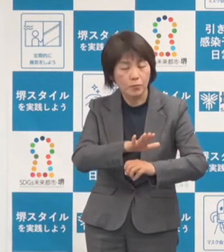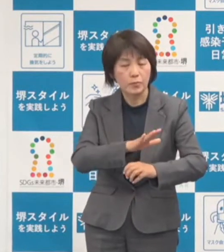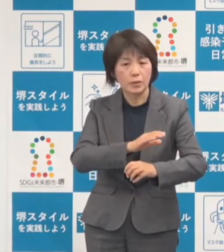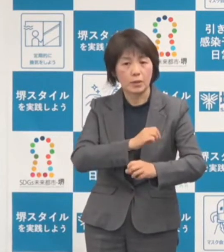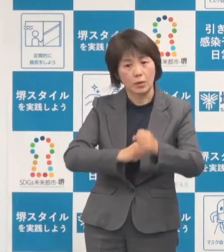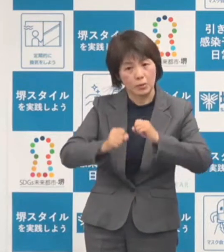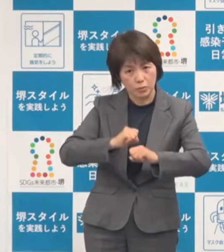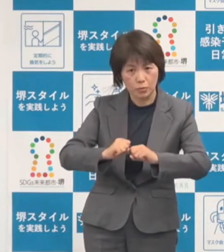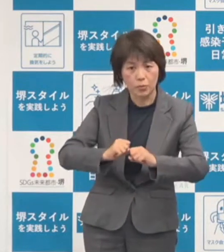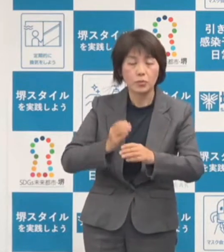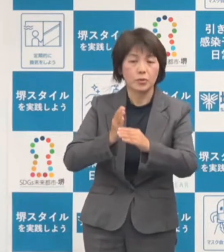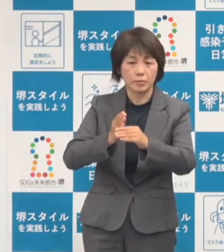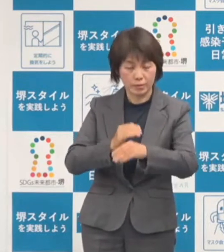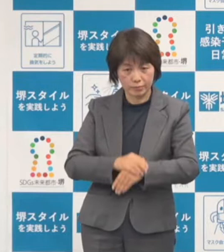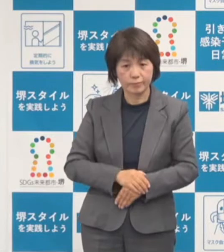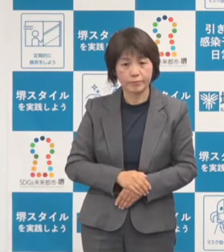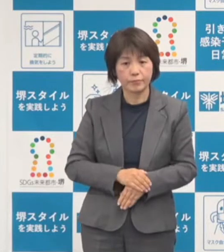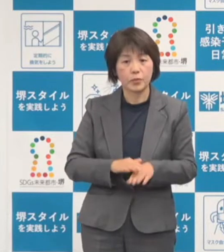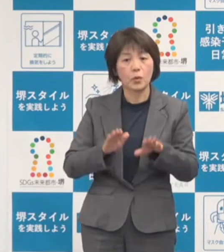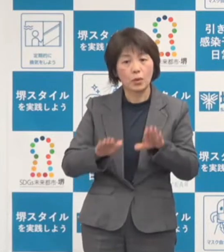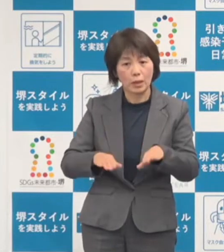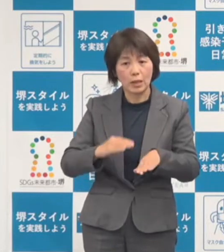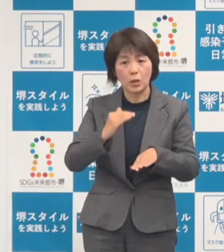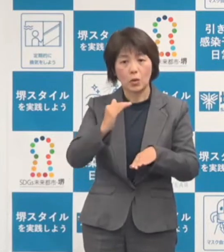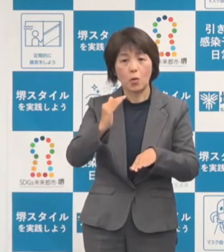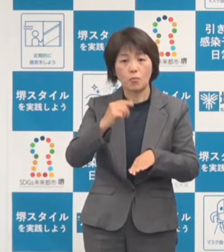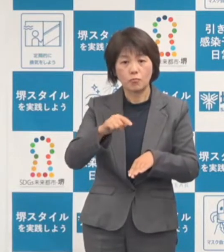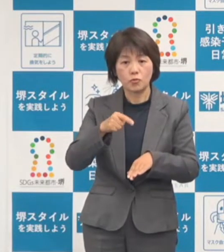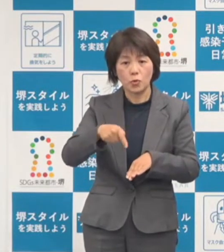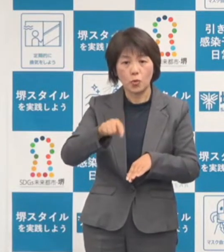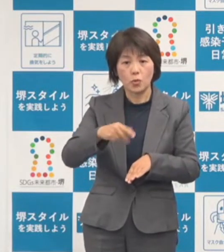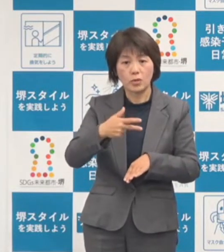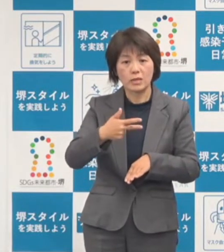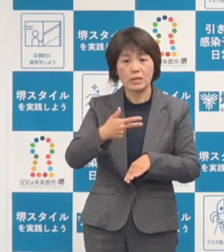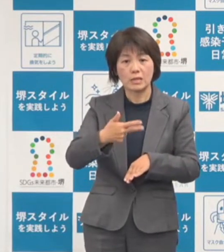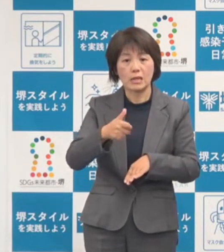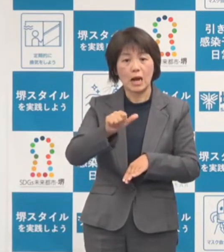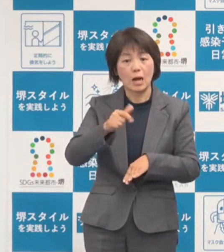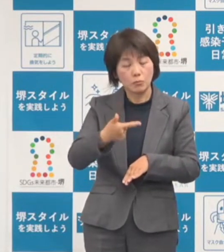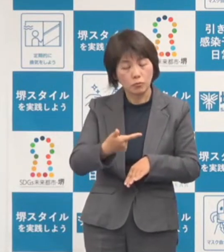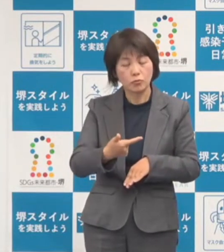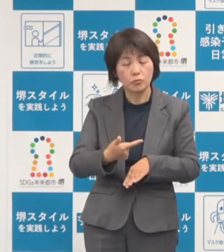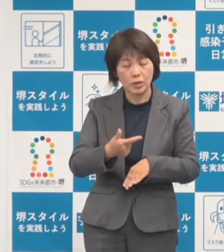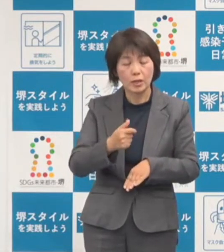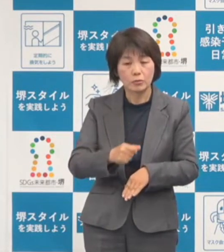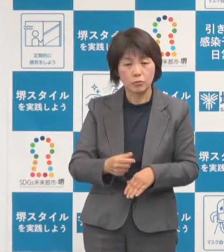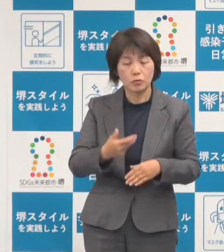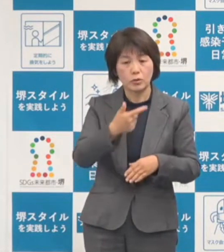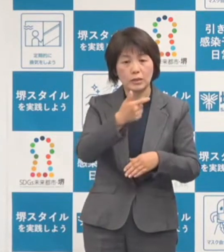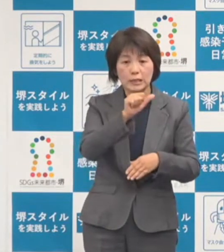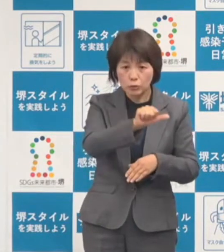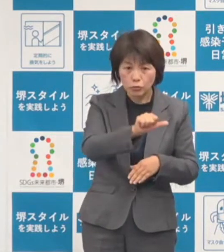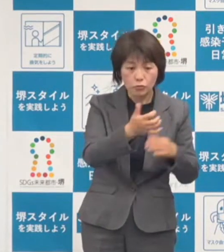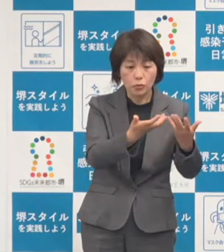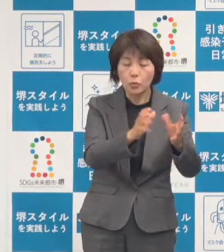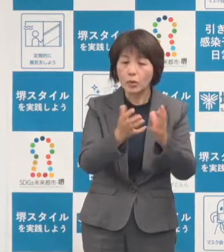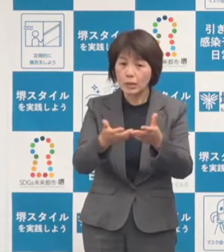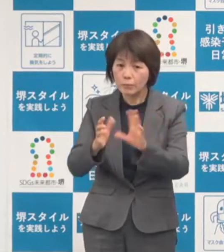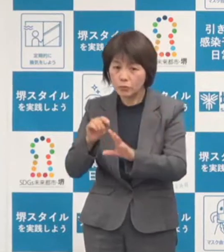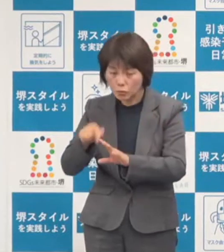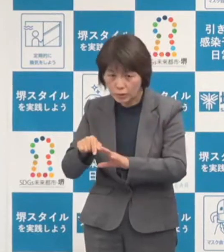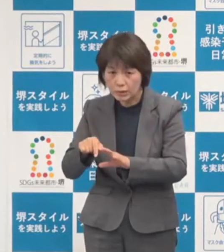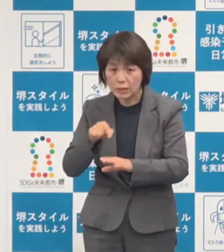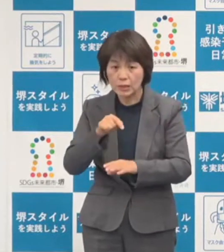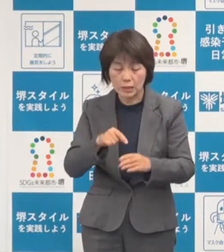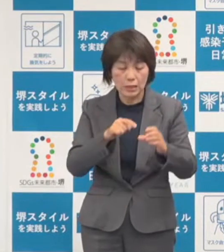。今回はこのコンソーシアムで実施をしています5つのワーキンググループのうち、モビリティワーキンググループ